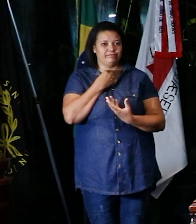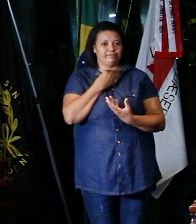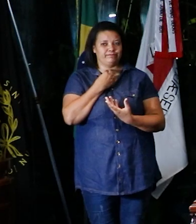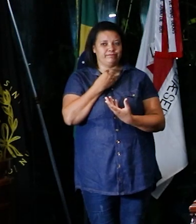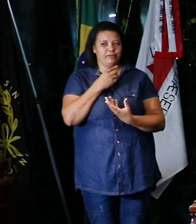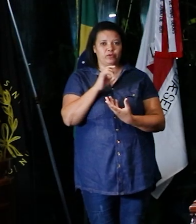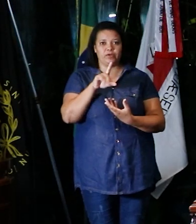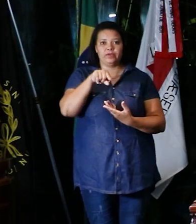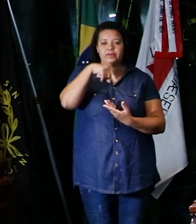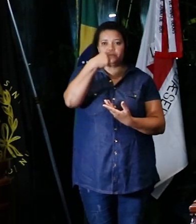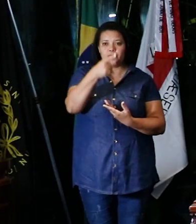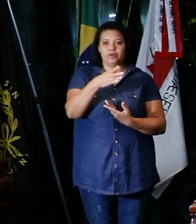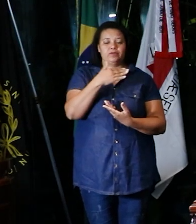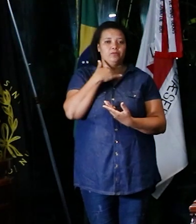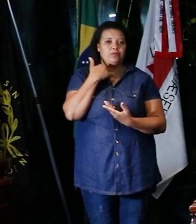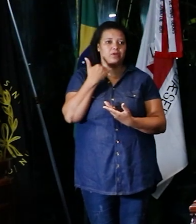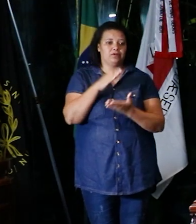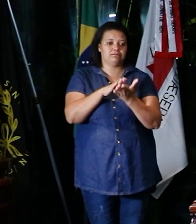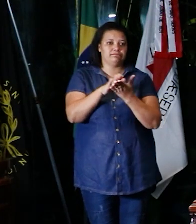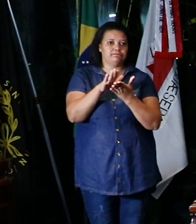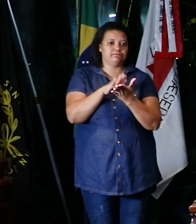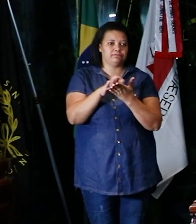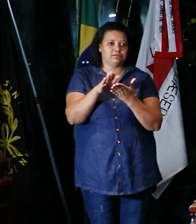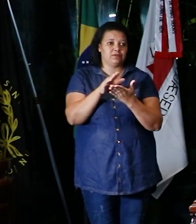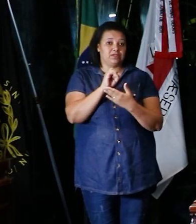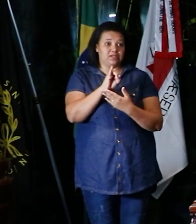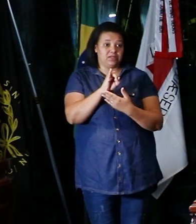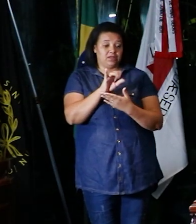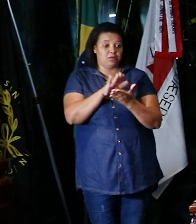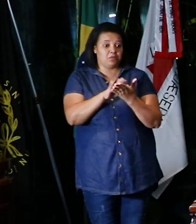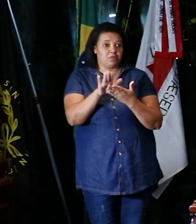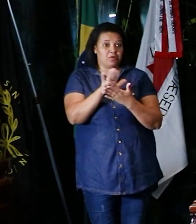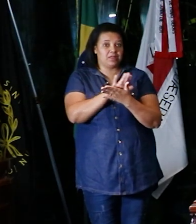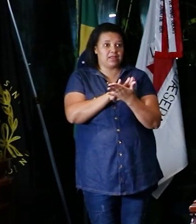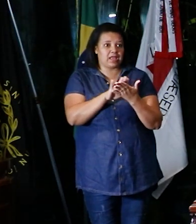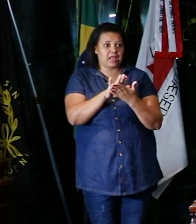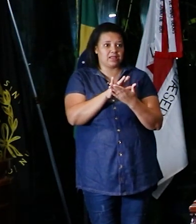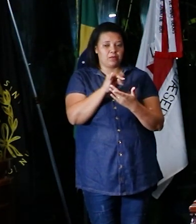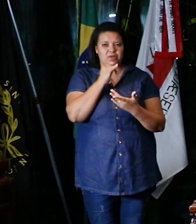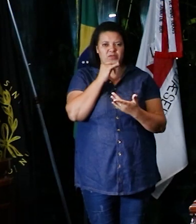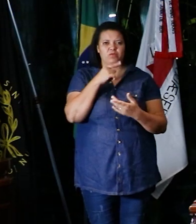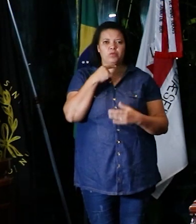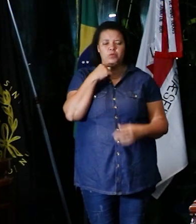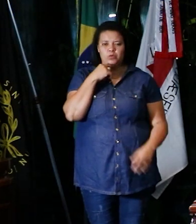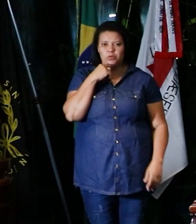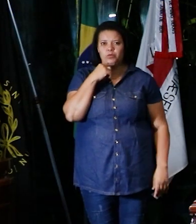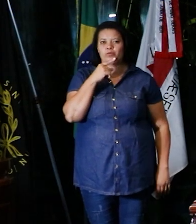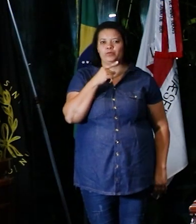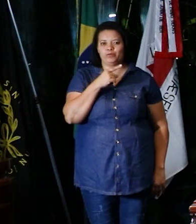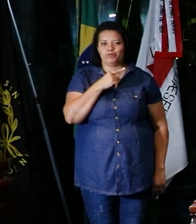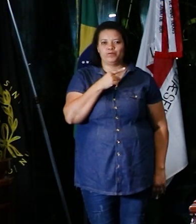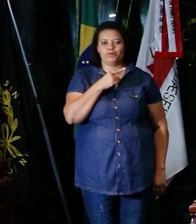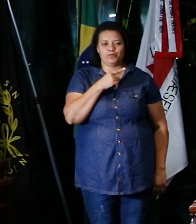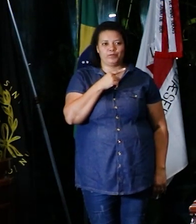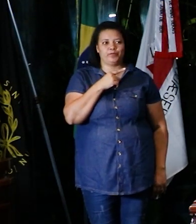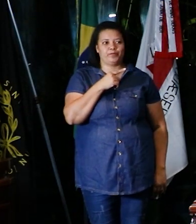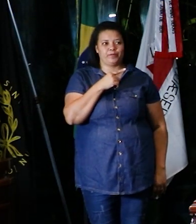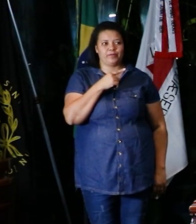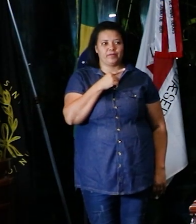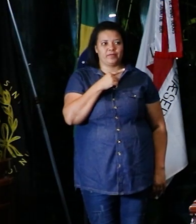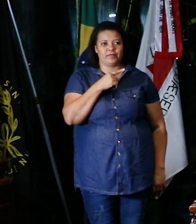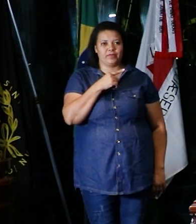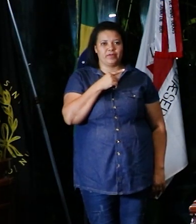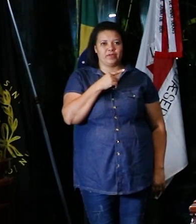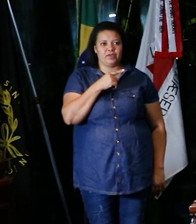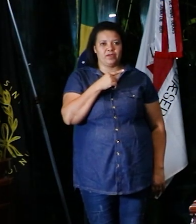editado póstumamente. Porque se ele não publicou... Eu duvido que ele tenha feito um dia antes